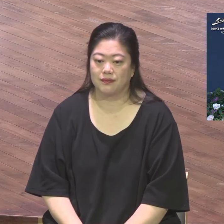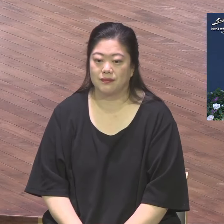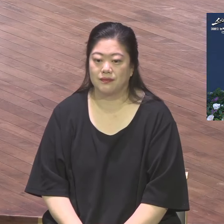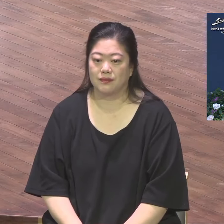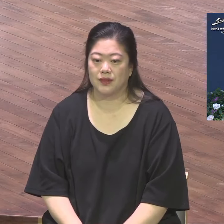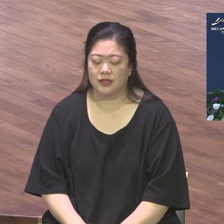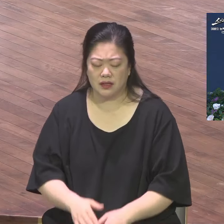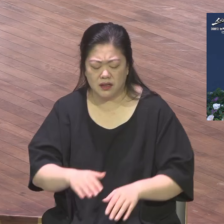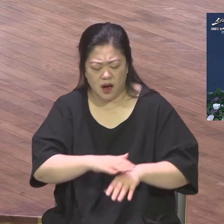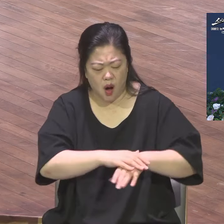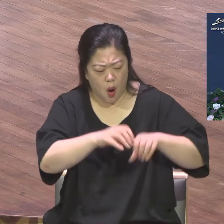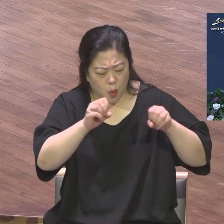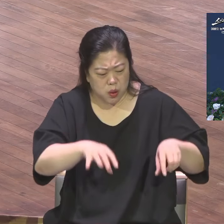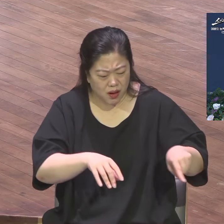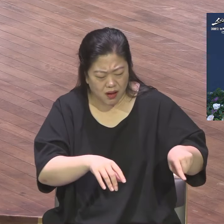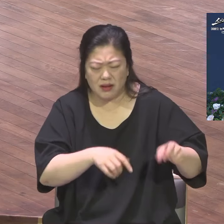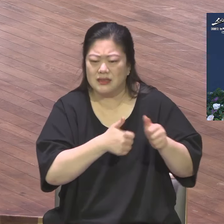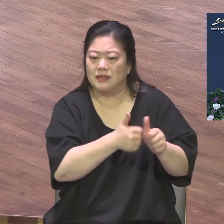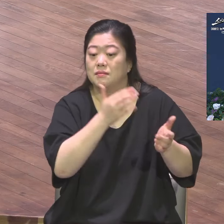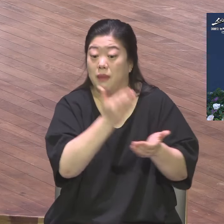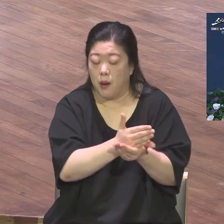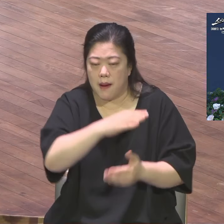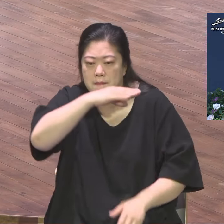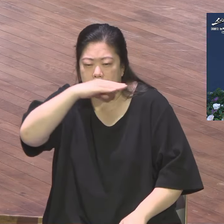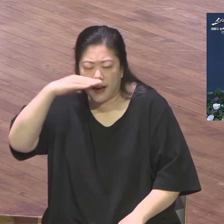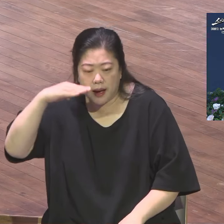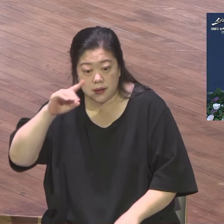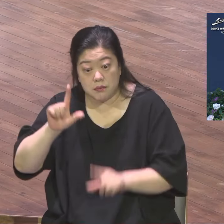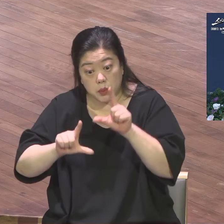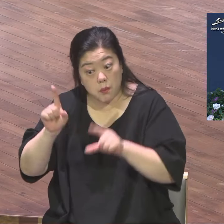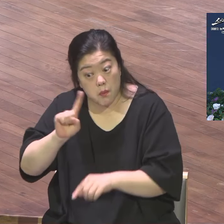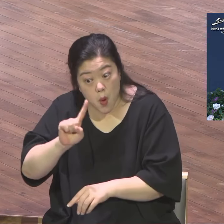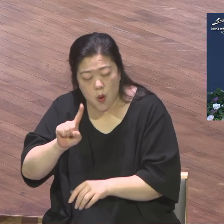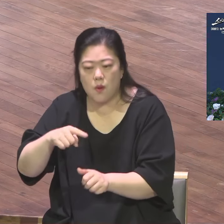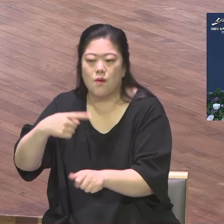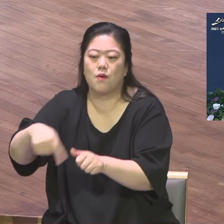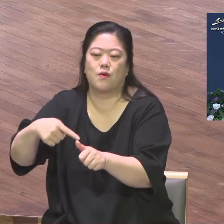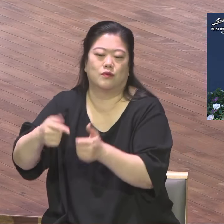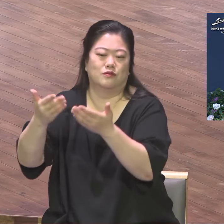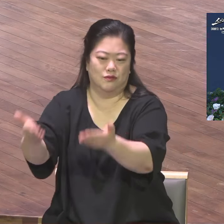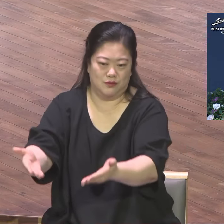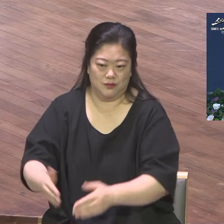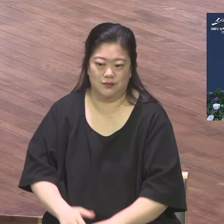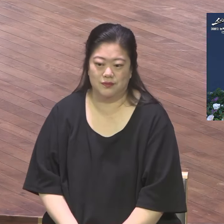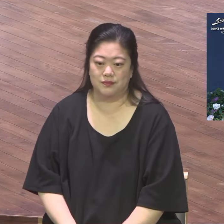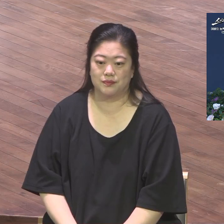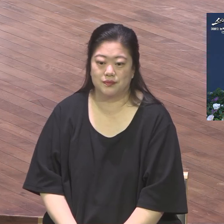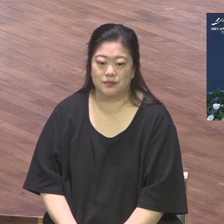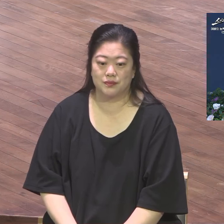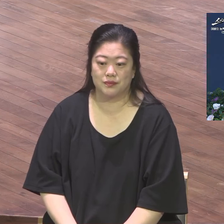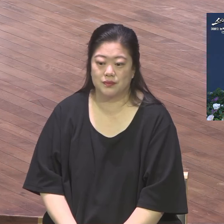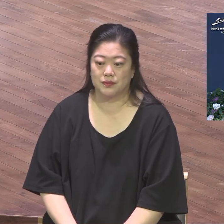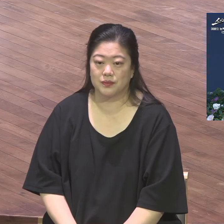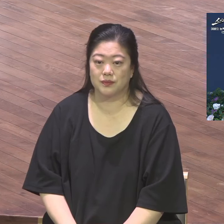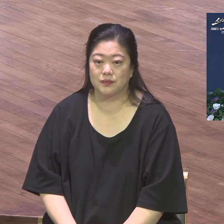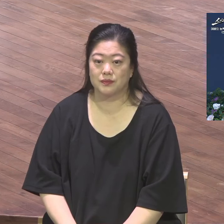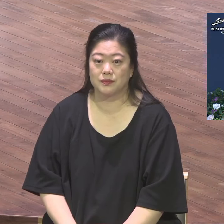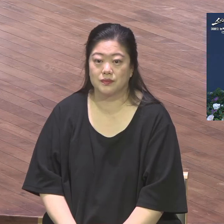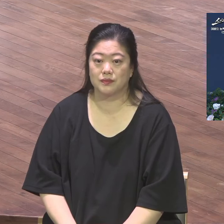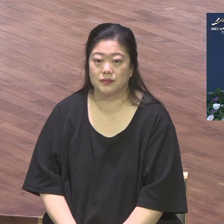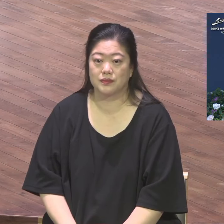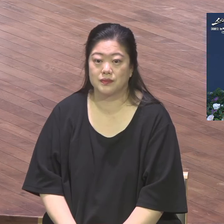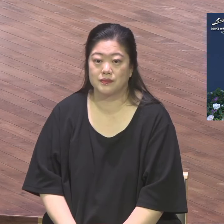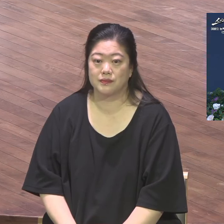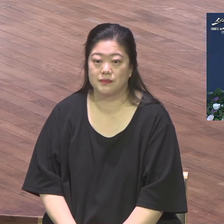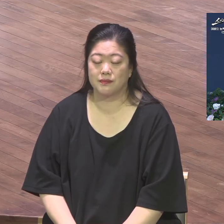방향 전환을 그렇게 해야 한다는 사실을 언급하는데 그것이 뭐냐? 헛된 예배입니다. 헛된